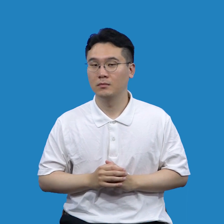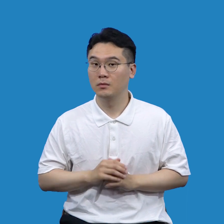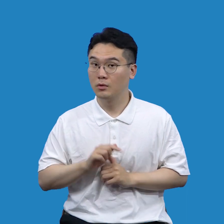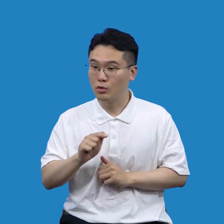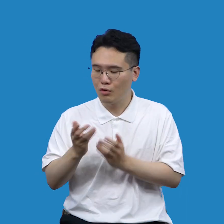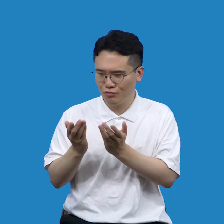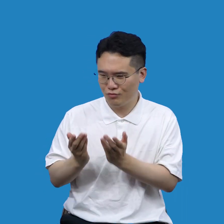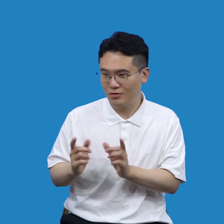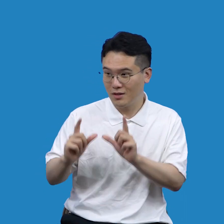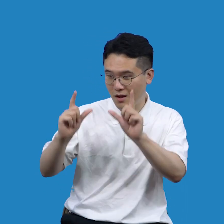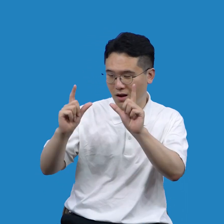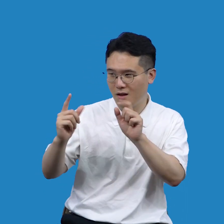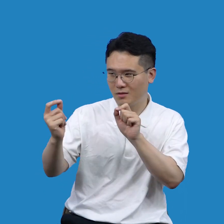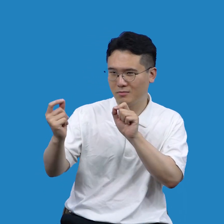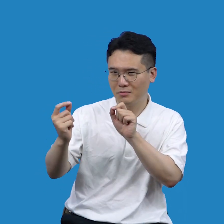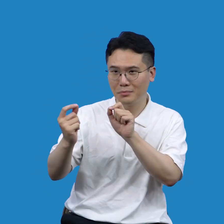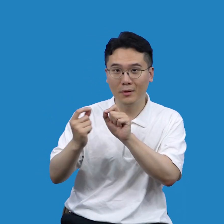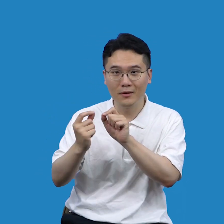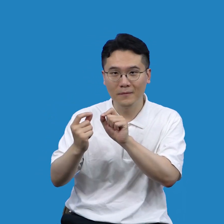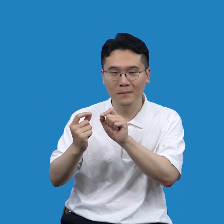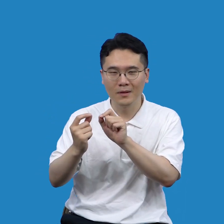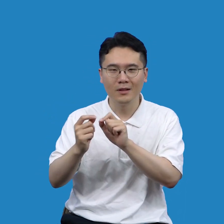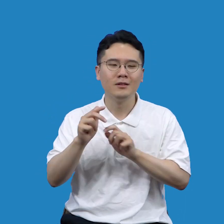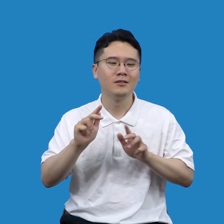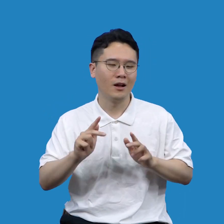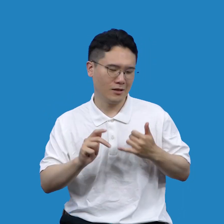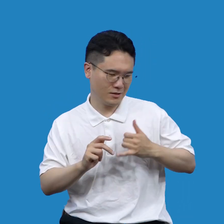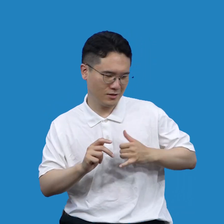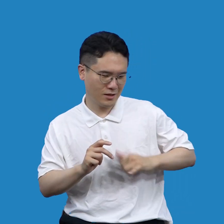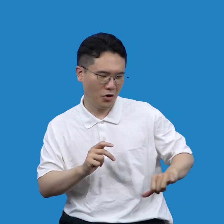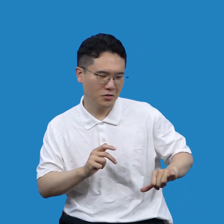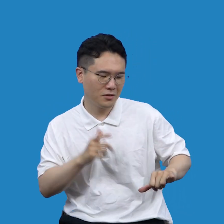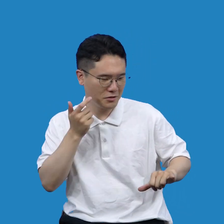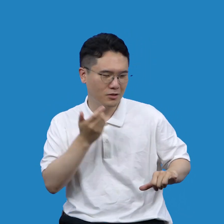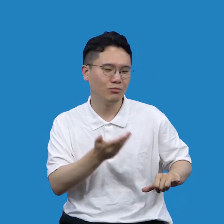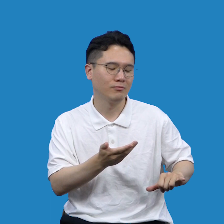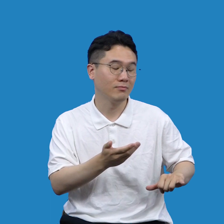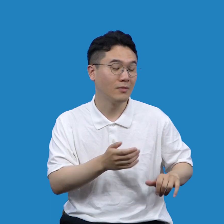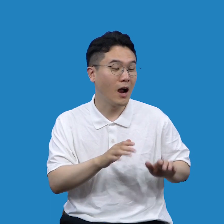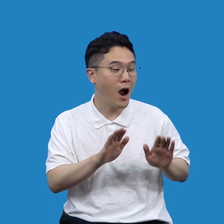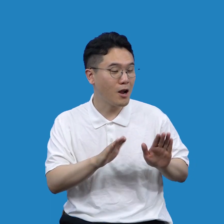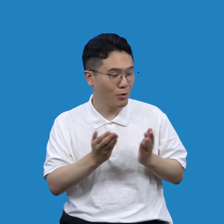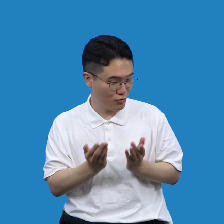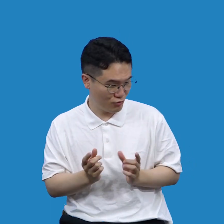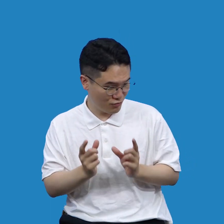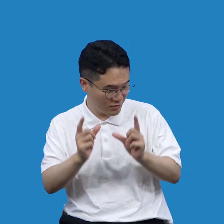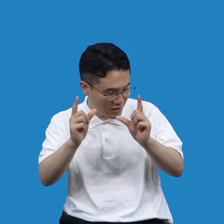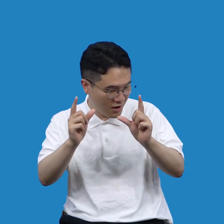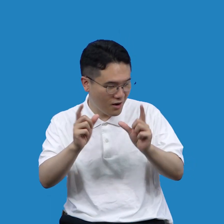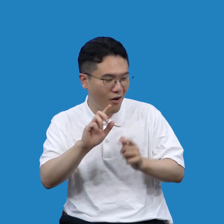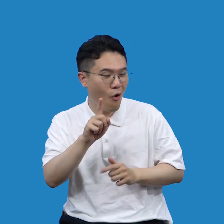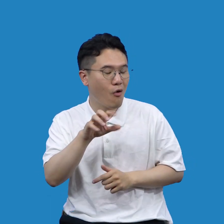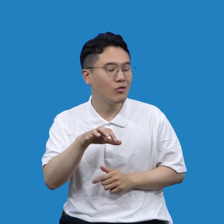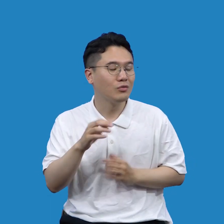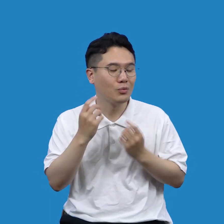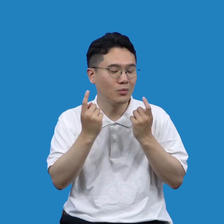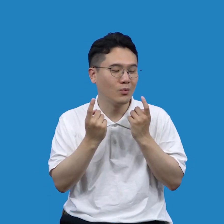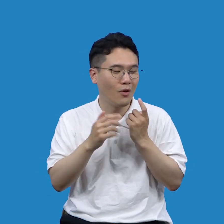의례 우리 가족들은 자녀들에게 이렇게 질문하죠. 이번 휴일에 우리 어디로 가면